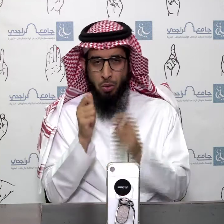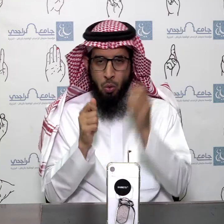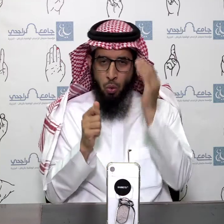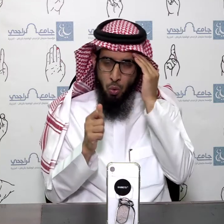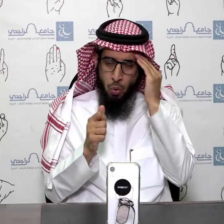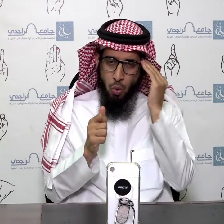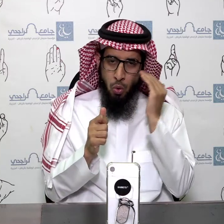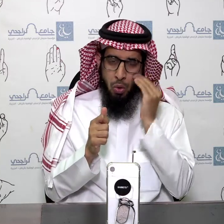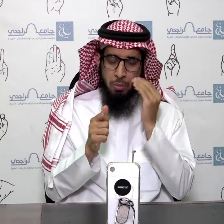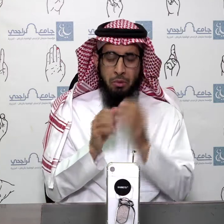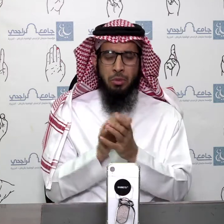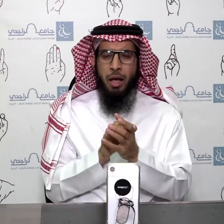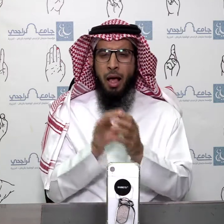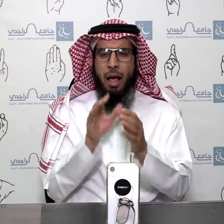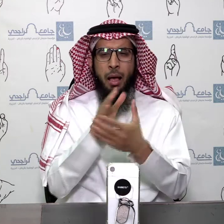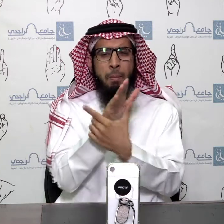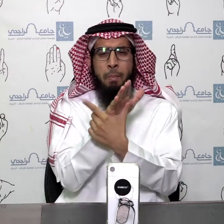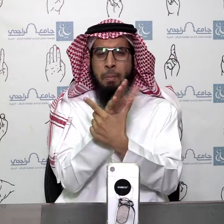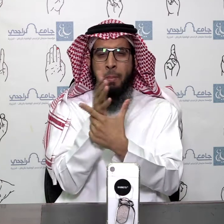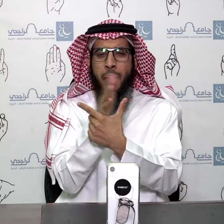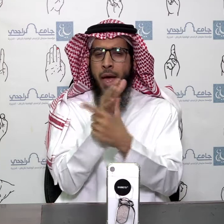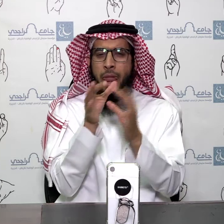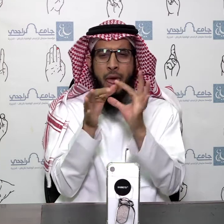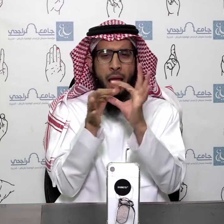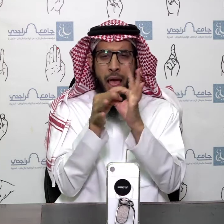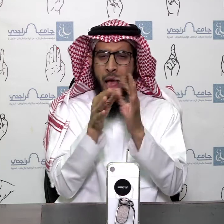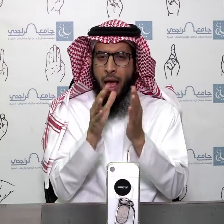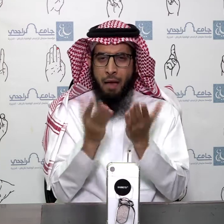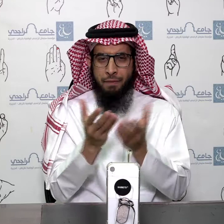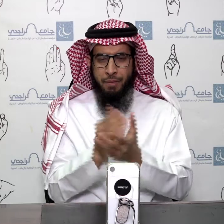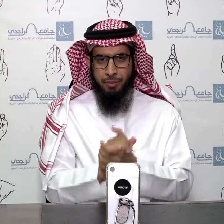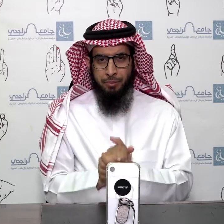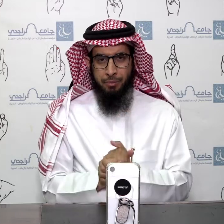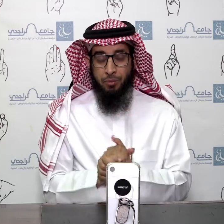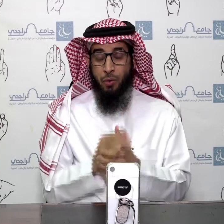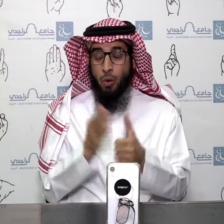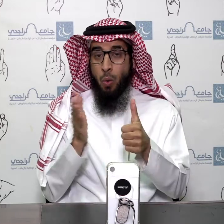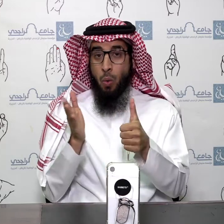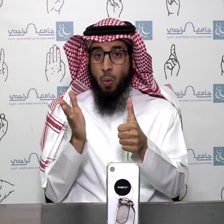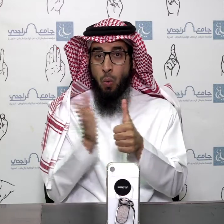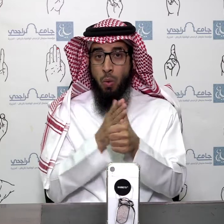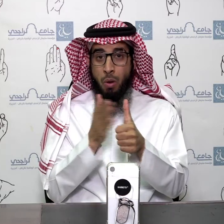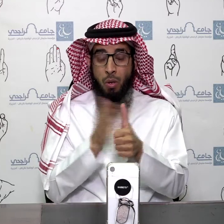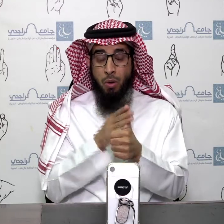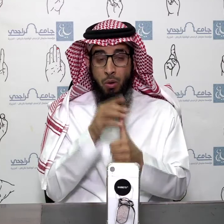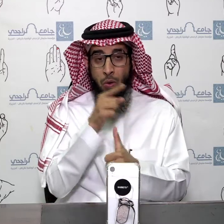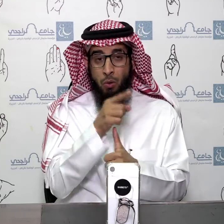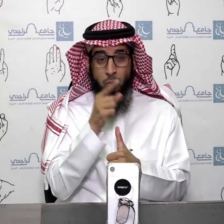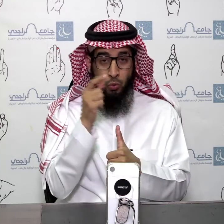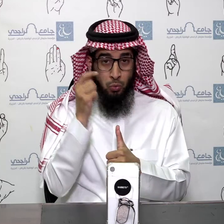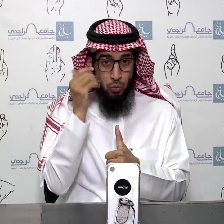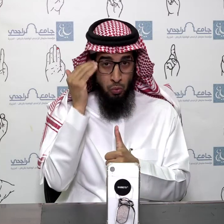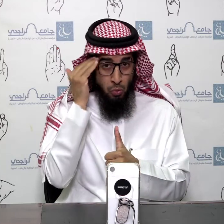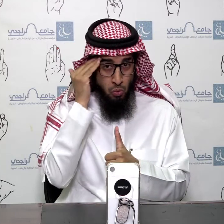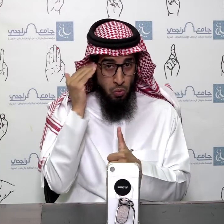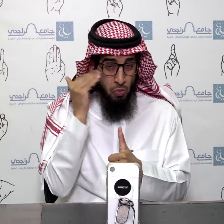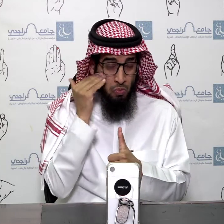هذه المرأة بالرجل؟ أولاً، هي الأم، فالأم كلمة